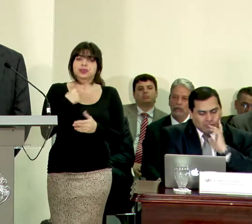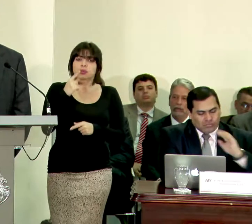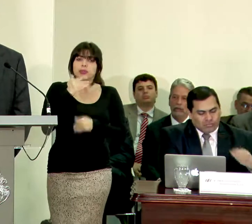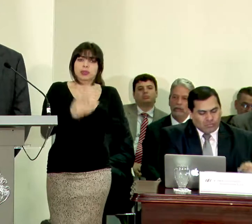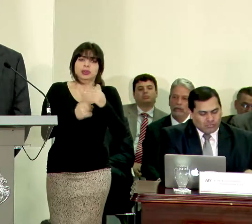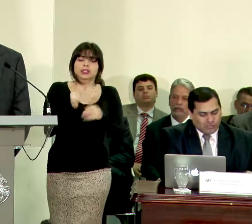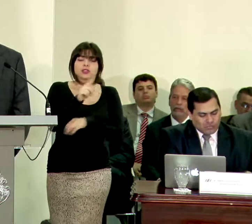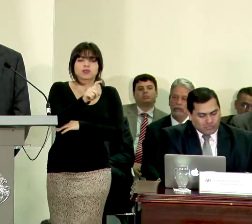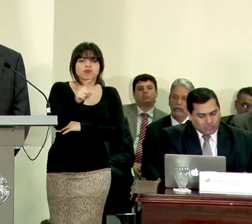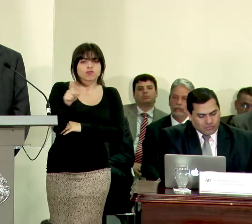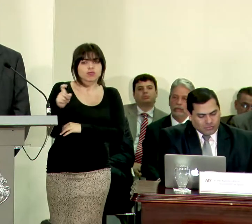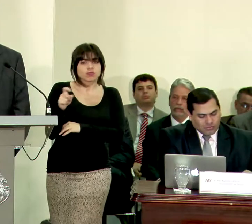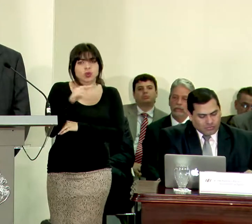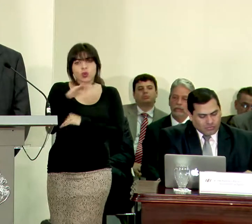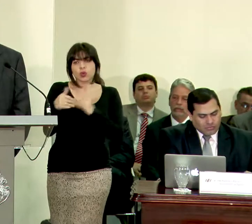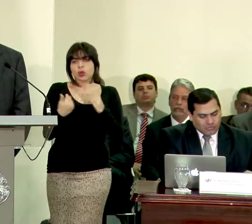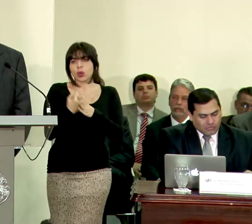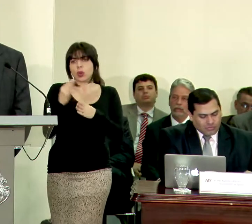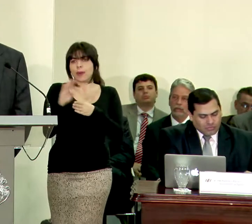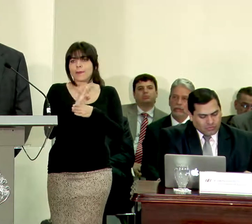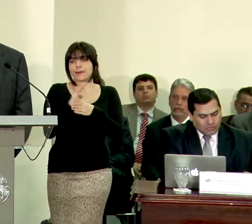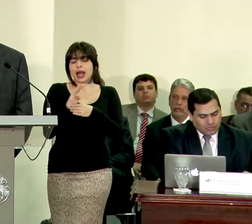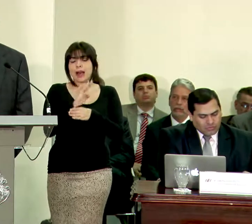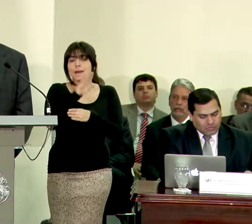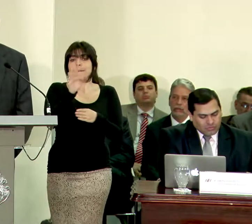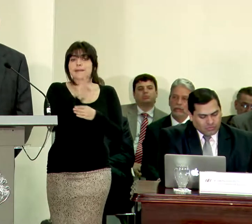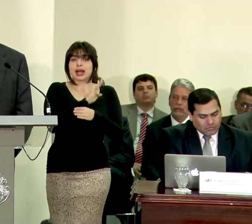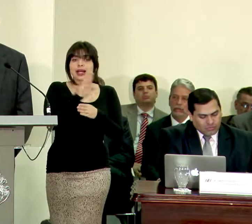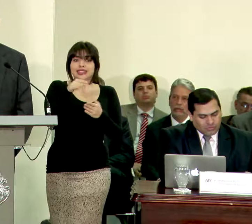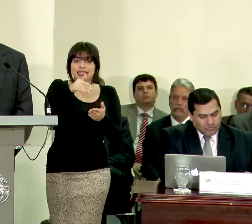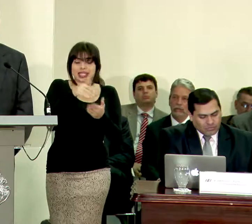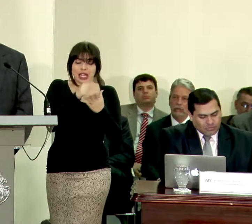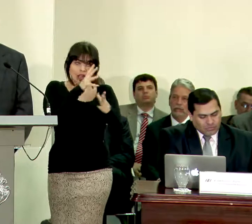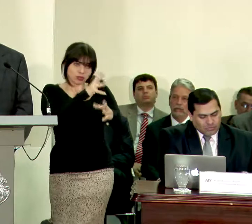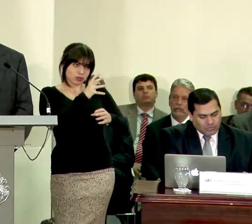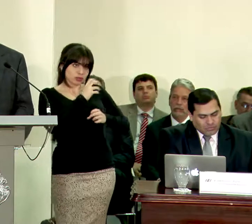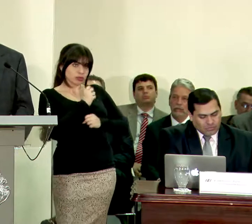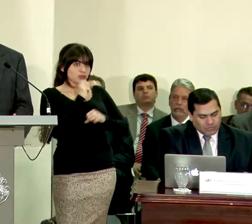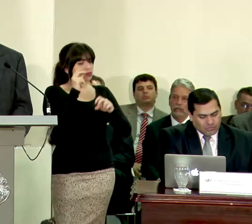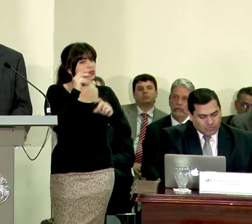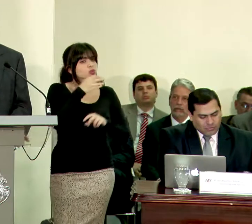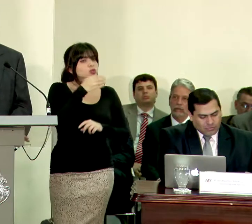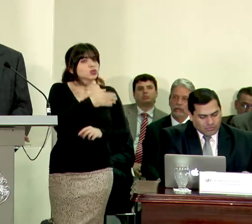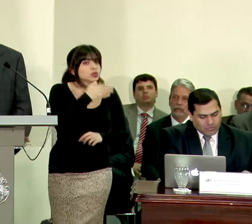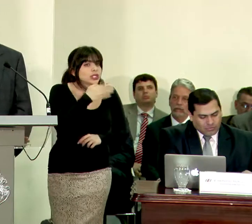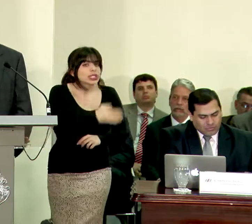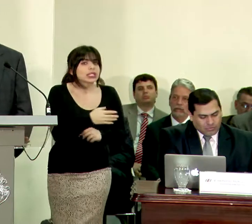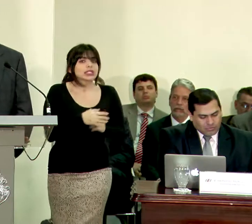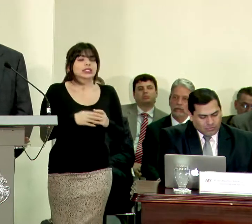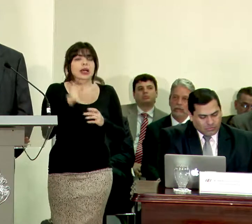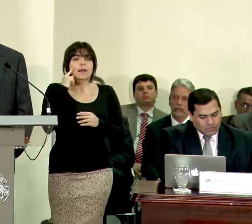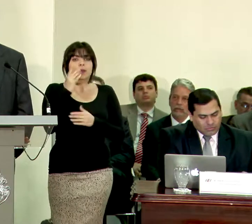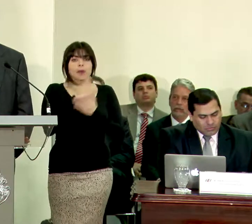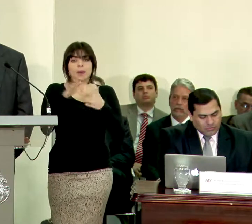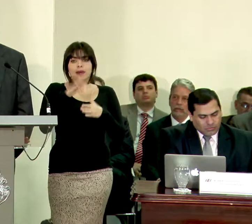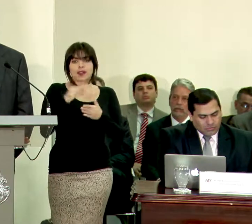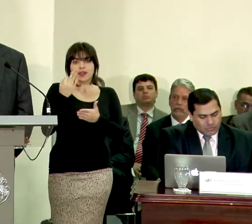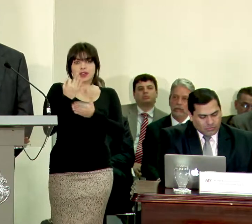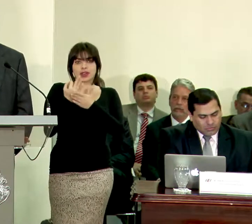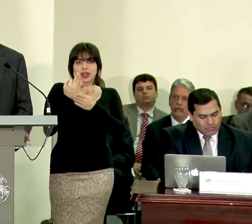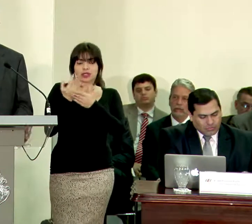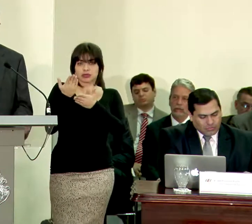de consulta con todos los bancos. El Banco Central recibe las observaciones que los intermediarios financieros nos